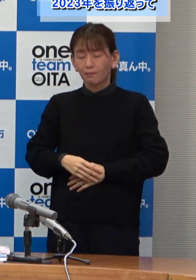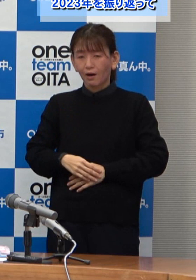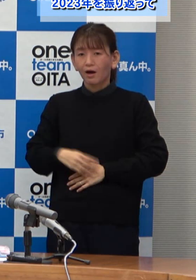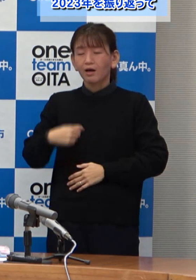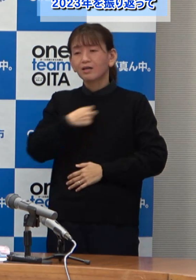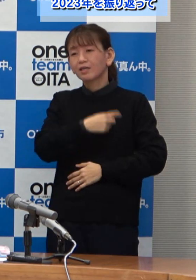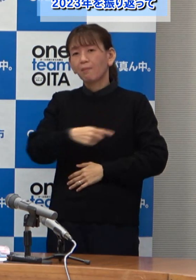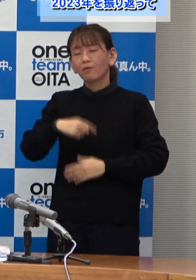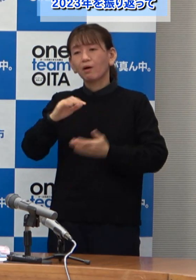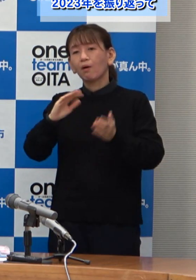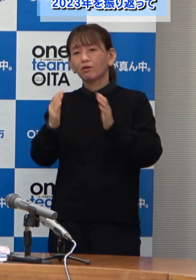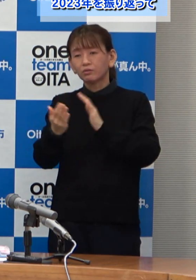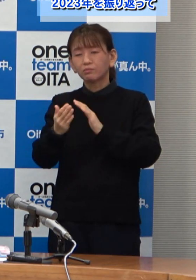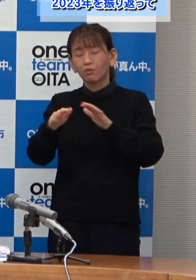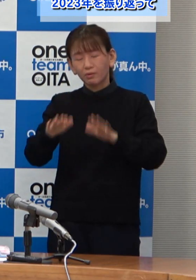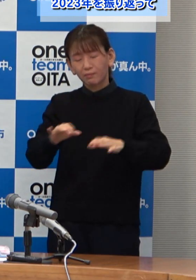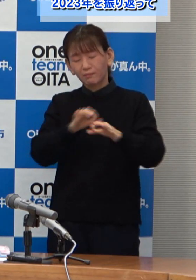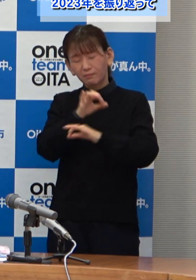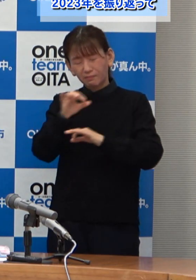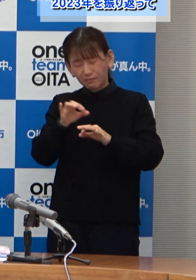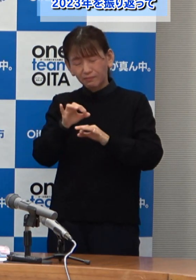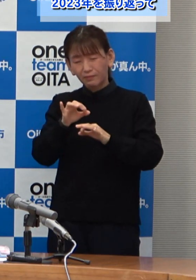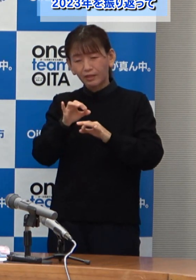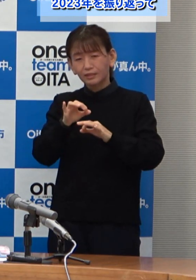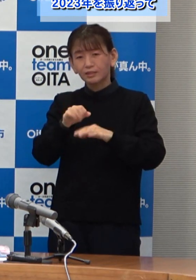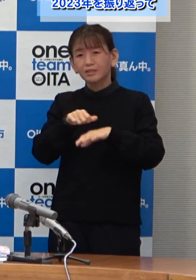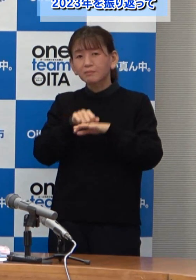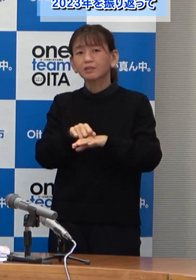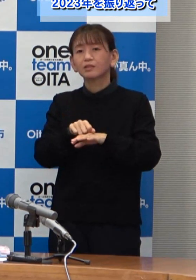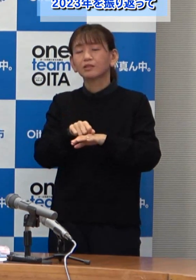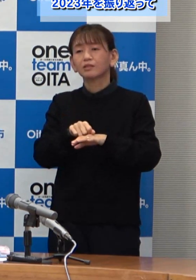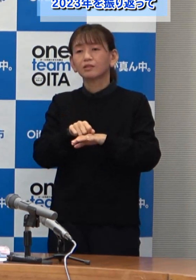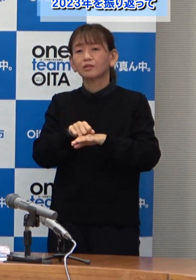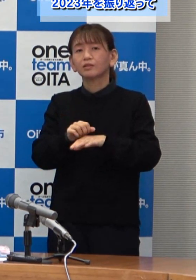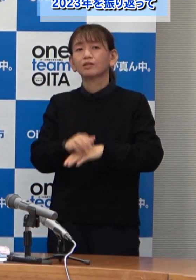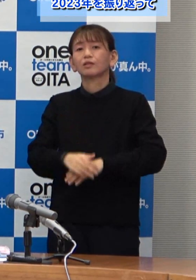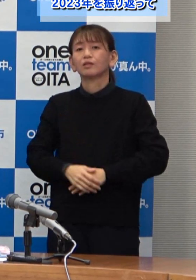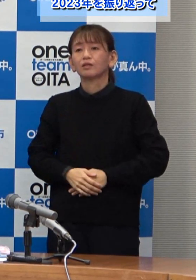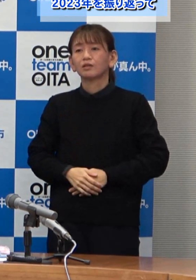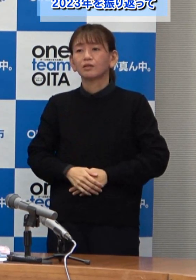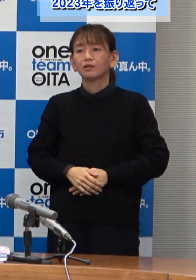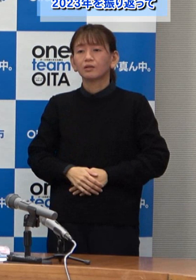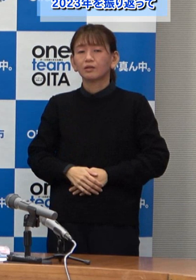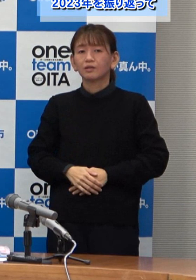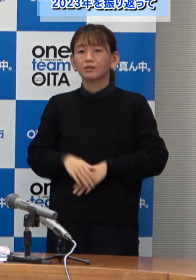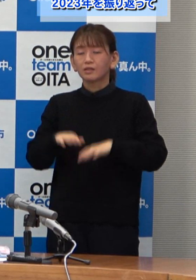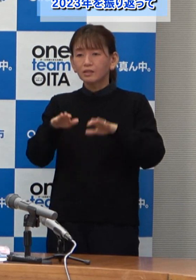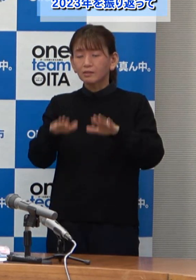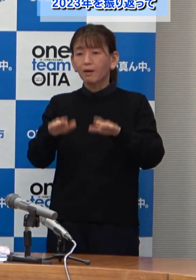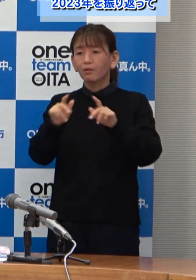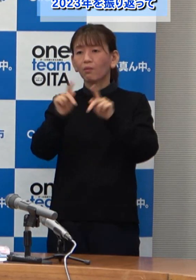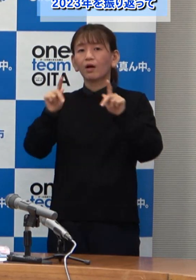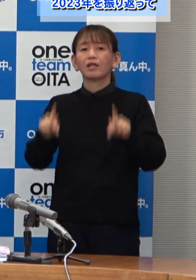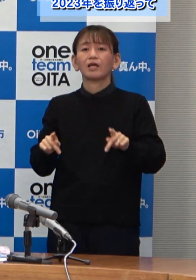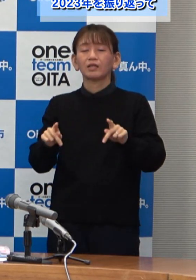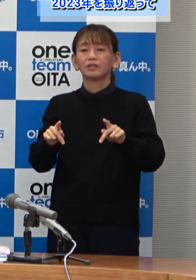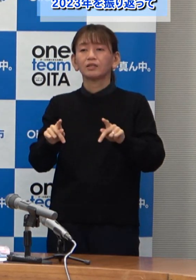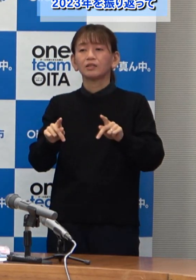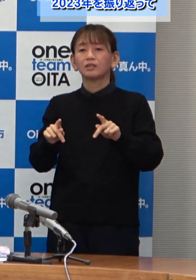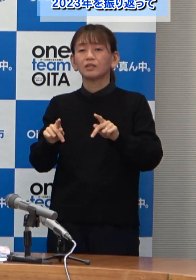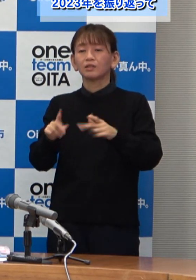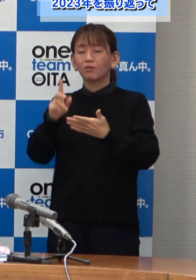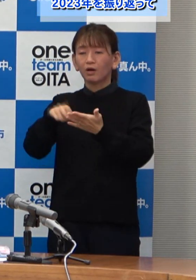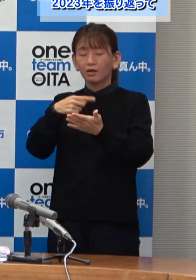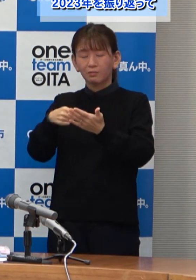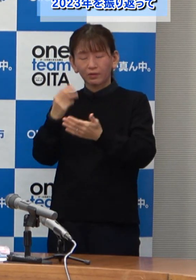の辺それよりもやっぱり今目の前にある課題苦労してる方々これ